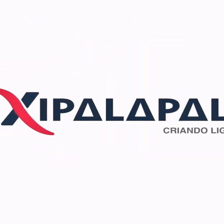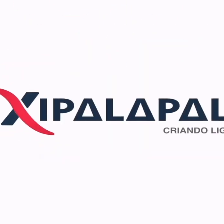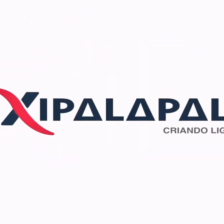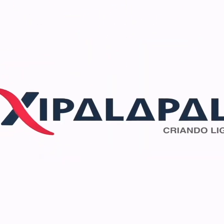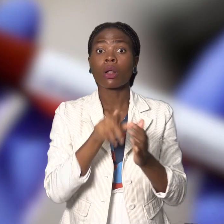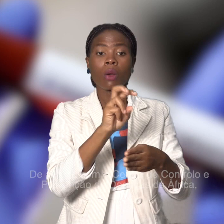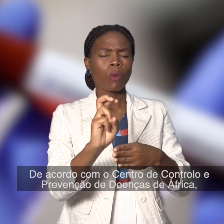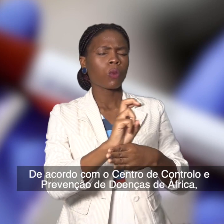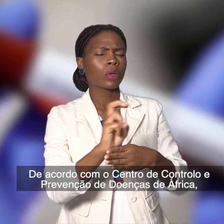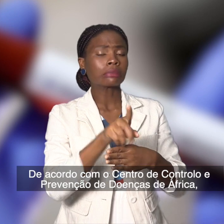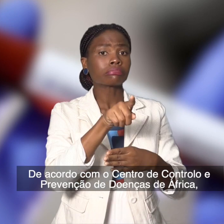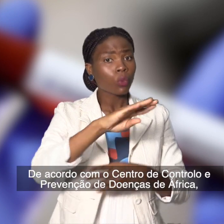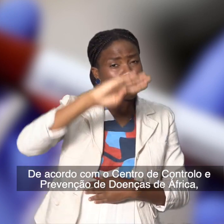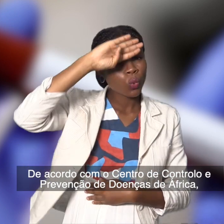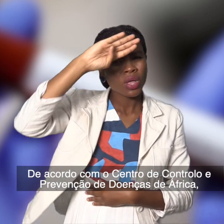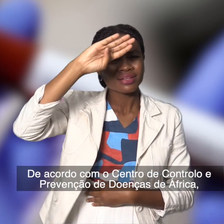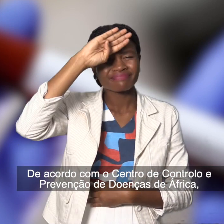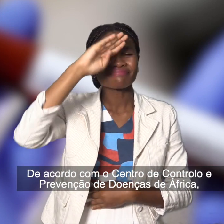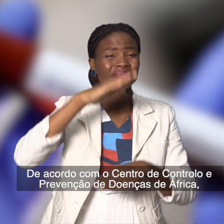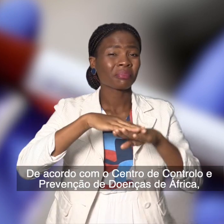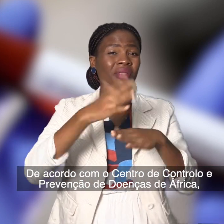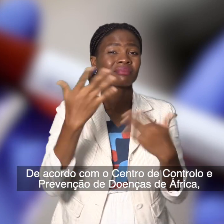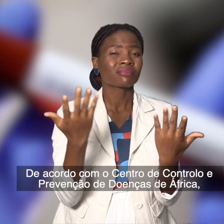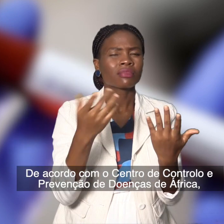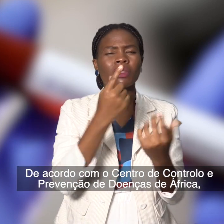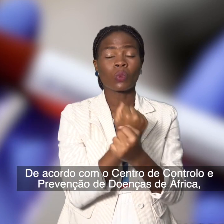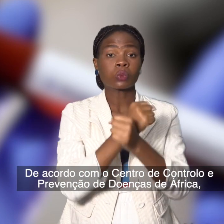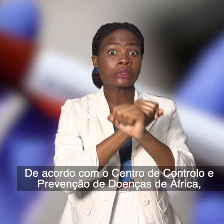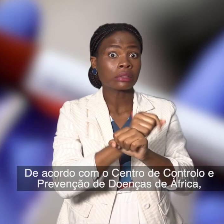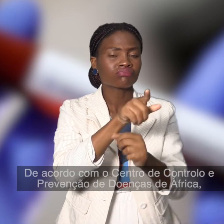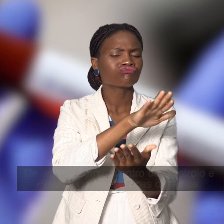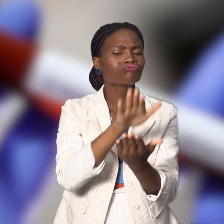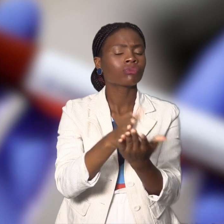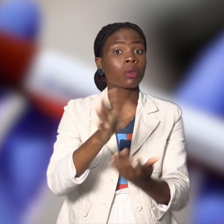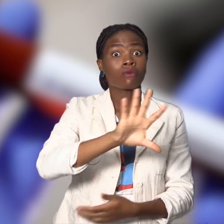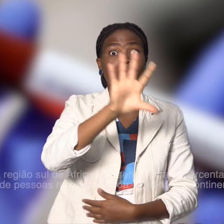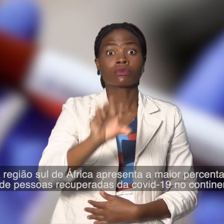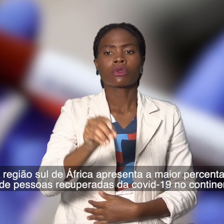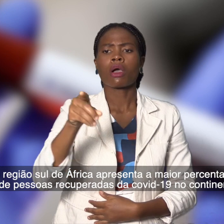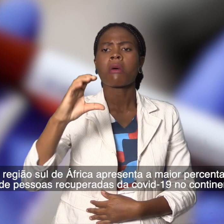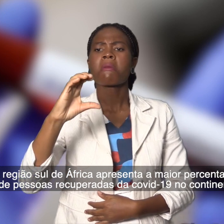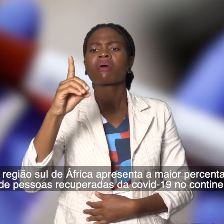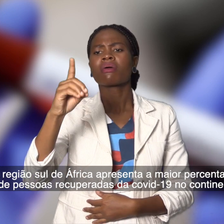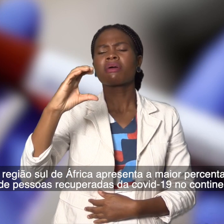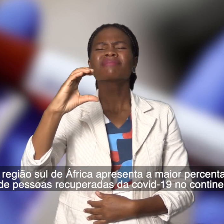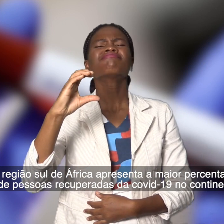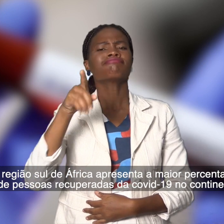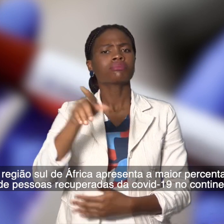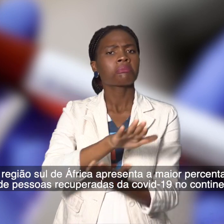De acordo com o Centro de Controlo e Prevenção de Doenças de África, a região sul de África apresenta a maior